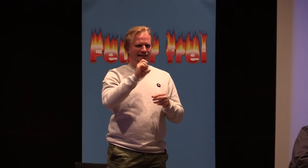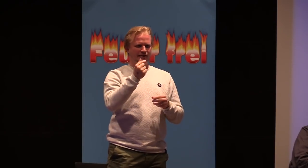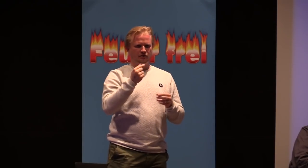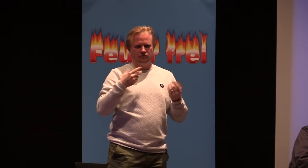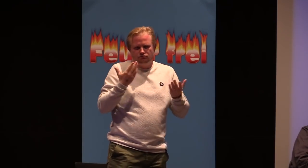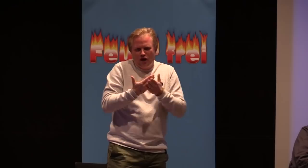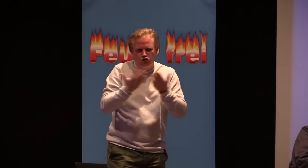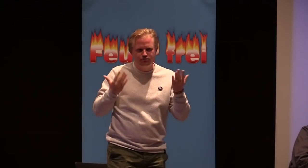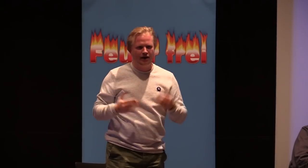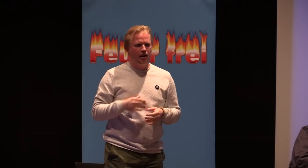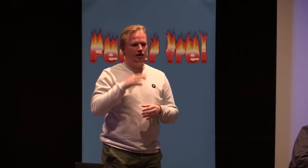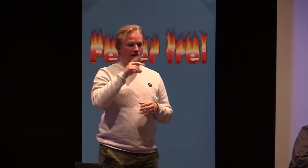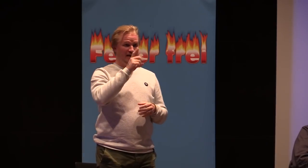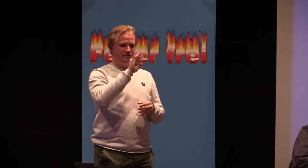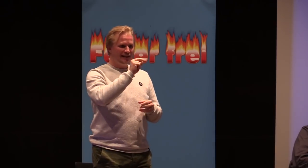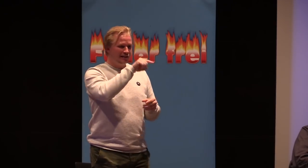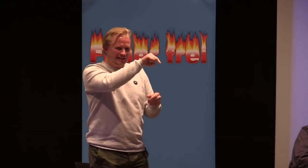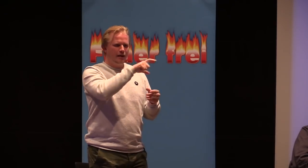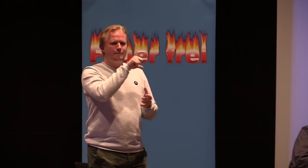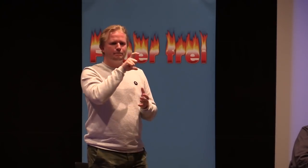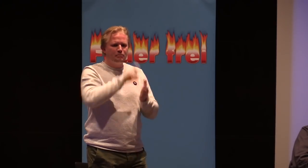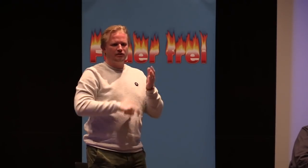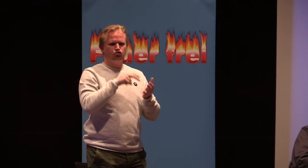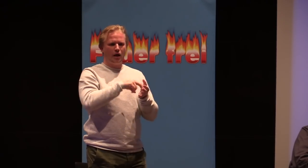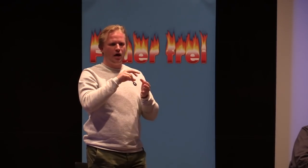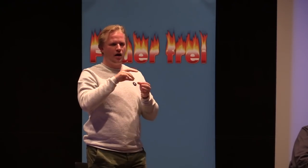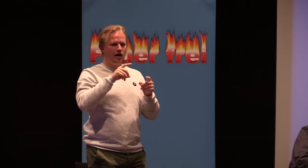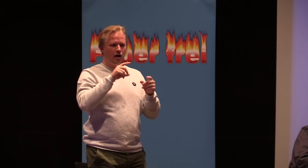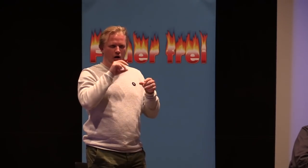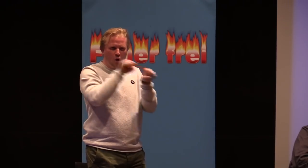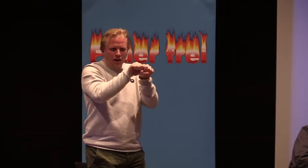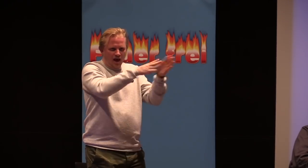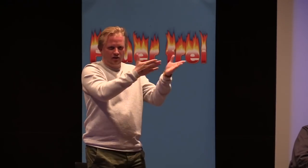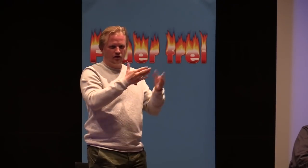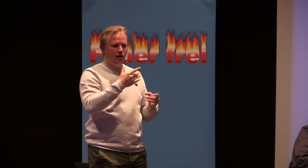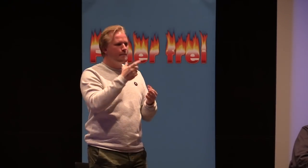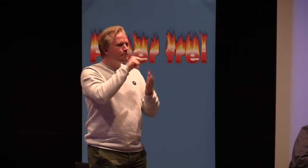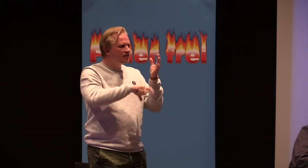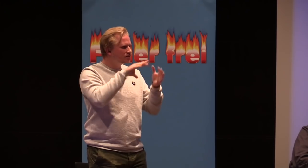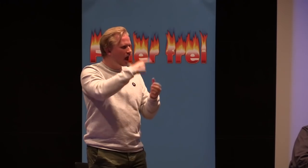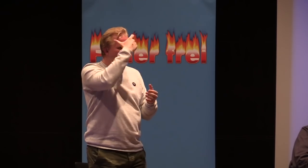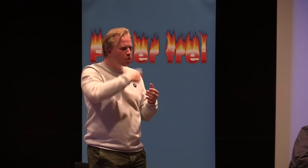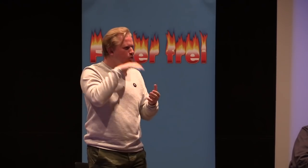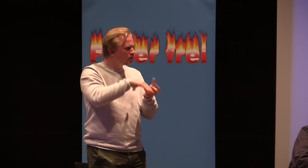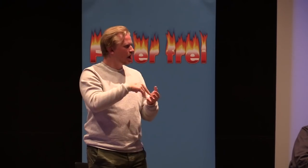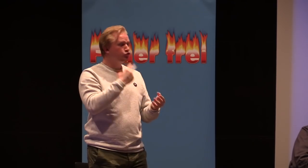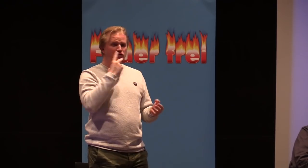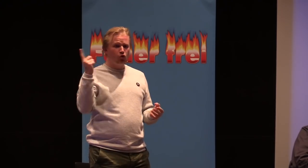diese alten Strukturen? Es gibt doch DFB-Net heutzutage zum Beispiel. Und da gibt es online eine Passstelle. Da